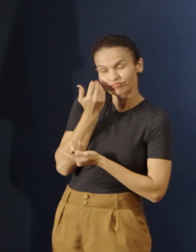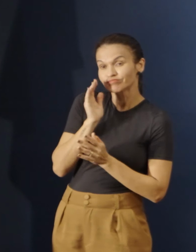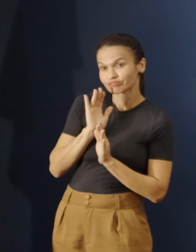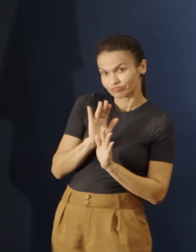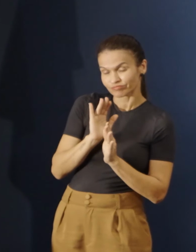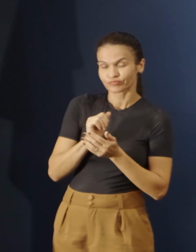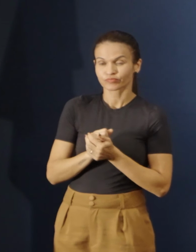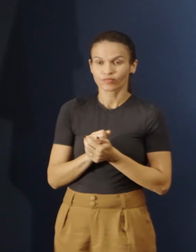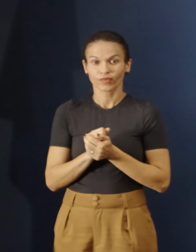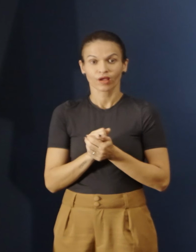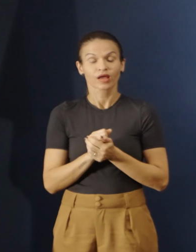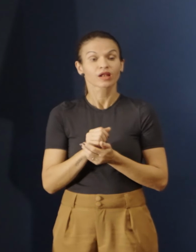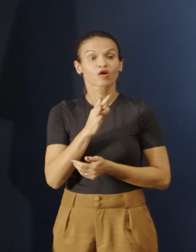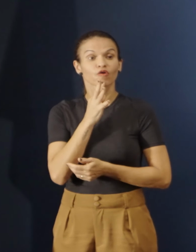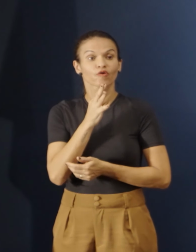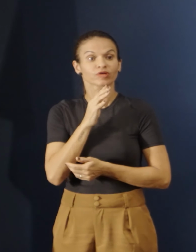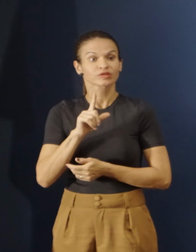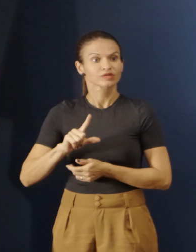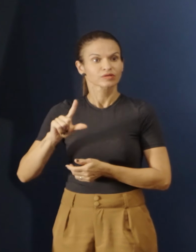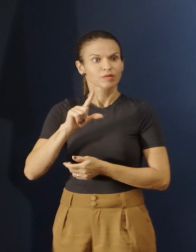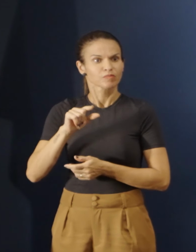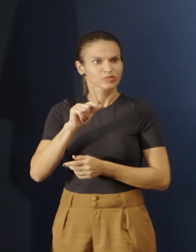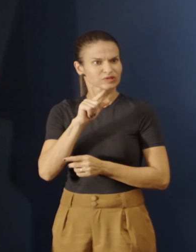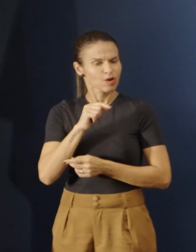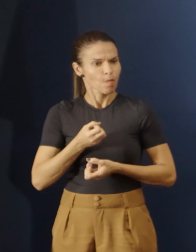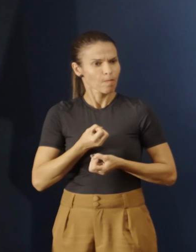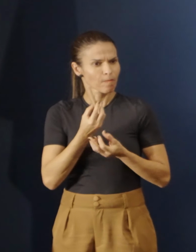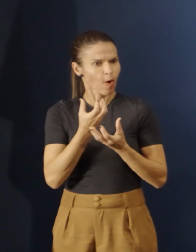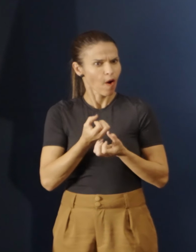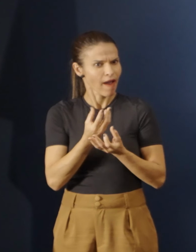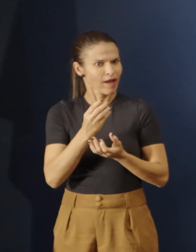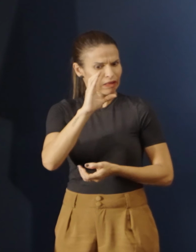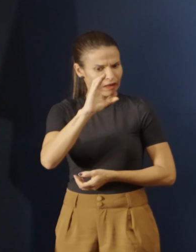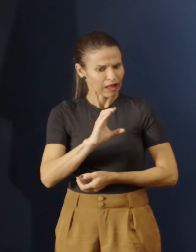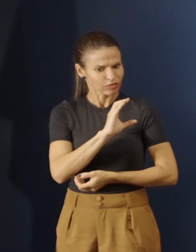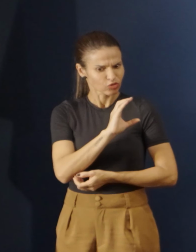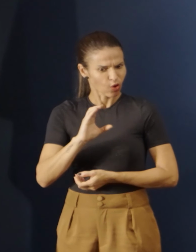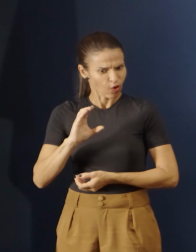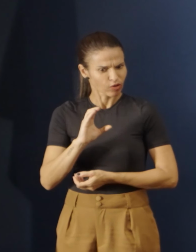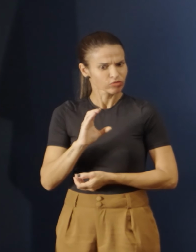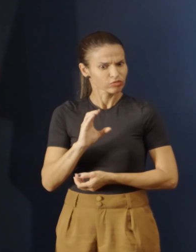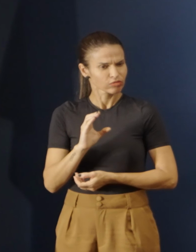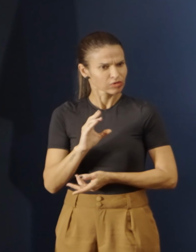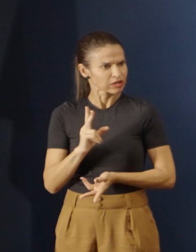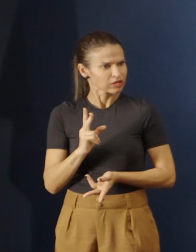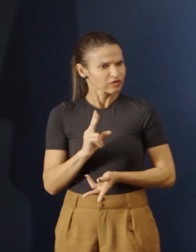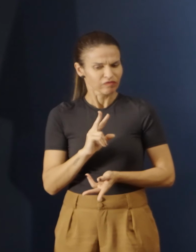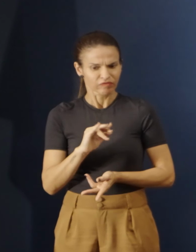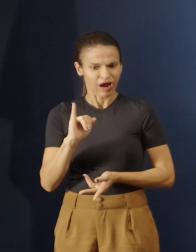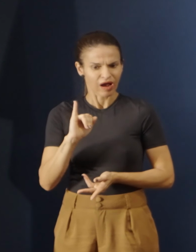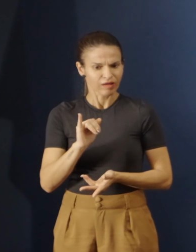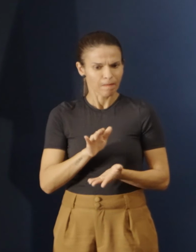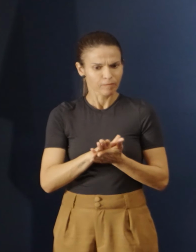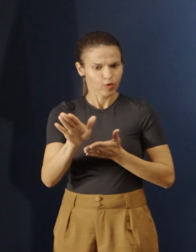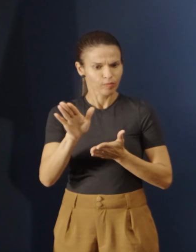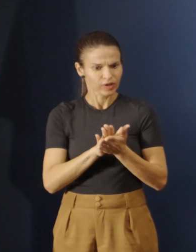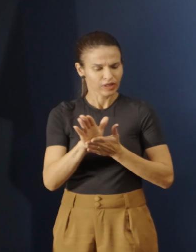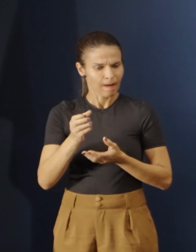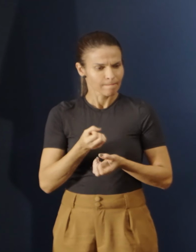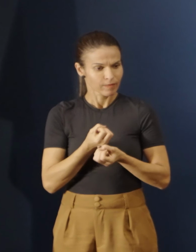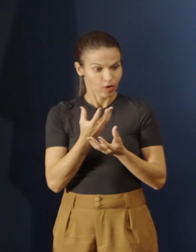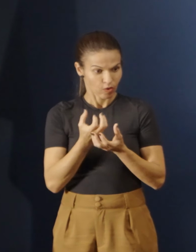o Murilo, ele é conhecido da literatura brasileira por ser um poeta católico. Então, como é que o sujeito é um poeta católico e vai publicar poema?